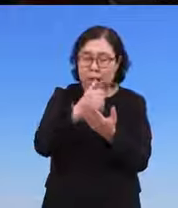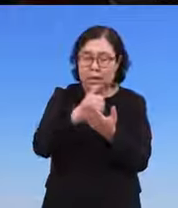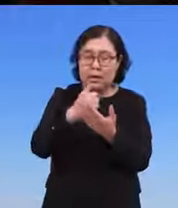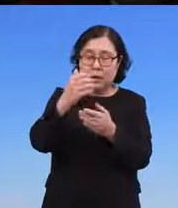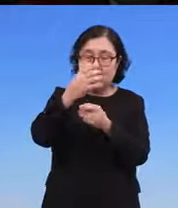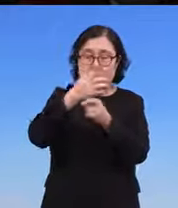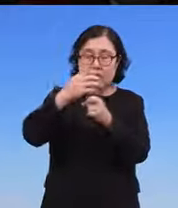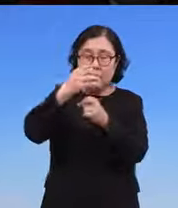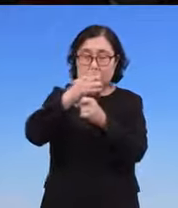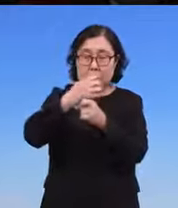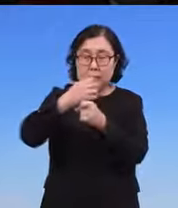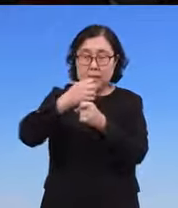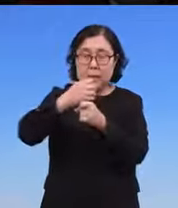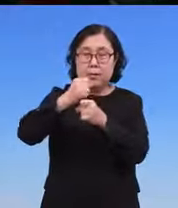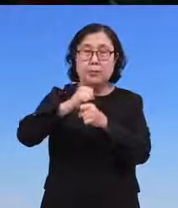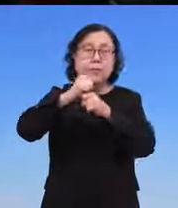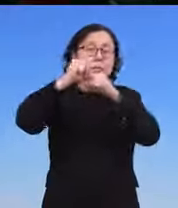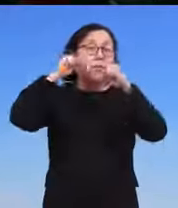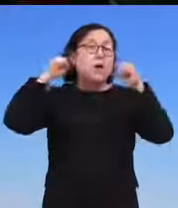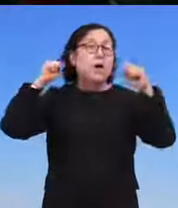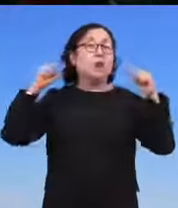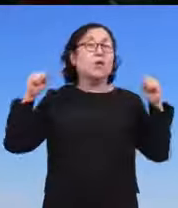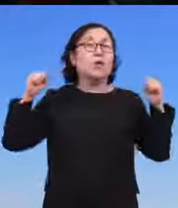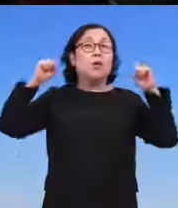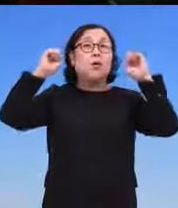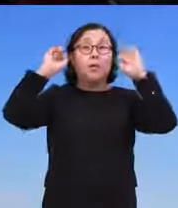중한 죄짐 벗고보니